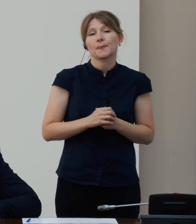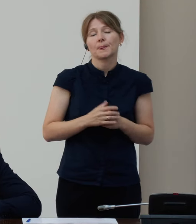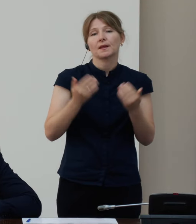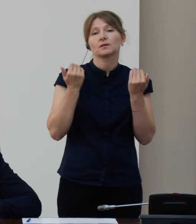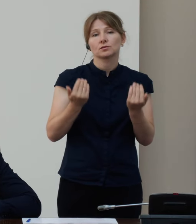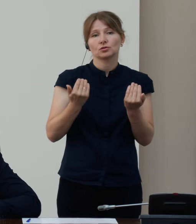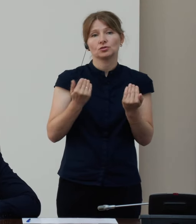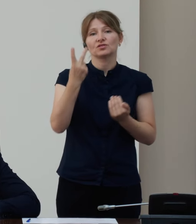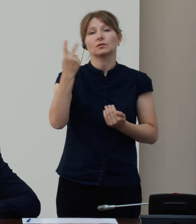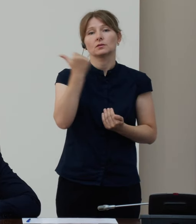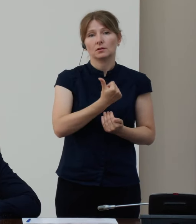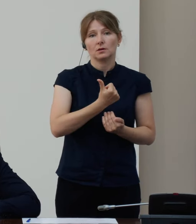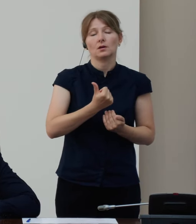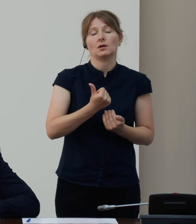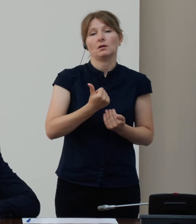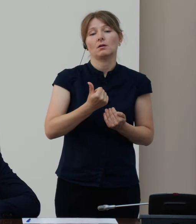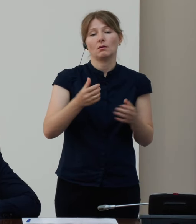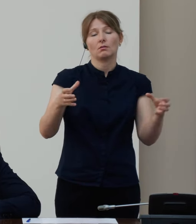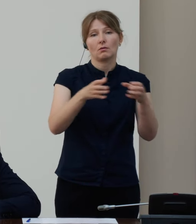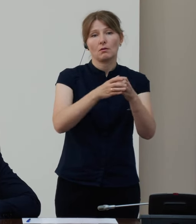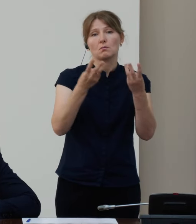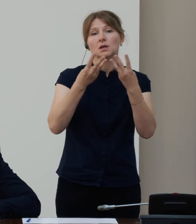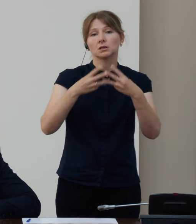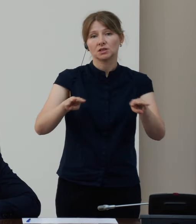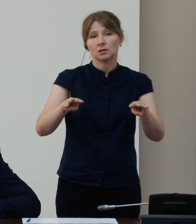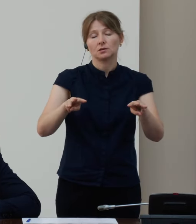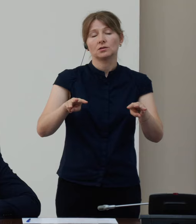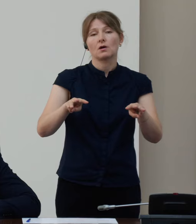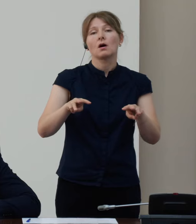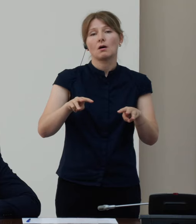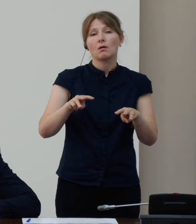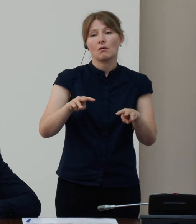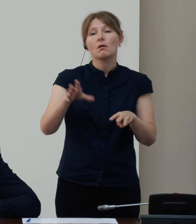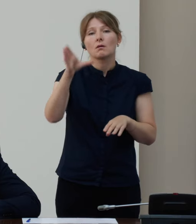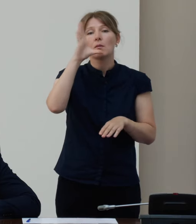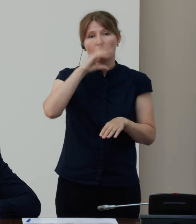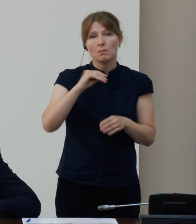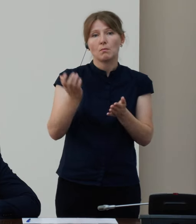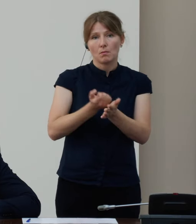Acum 2 săptămâni, echipa Ministerului a reușit să